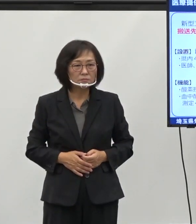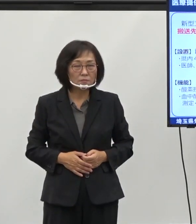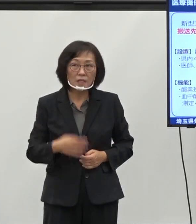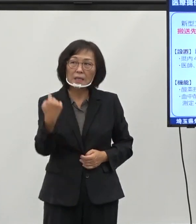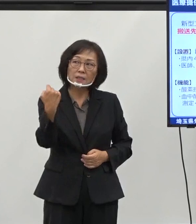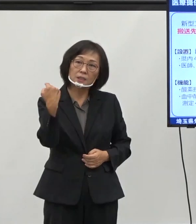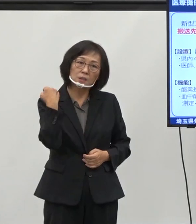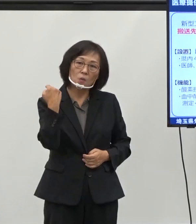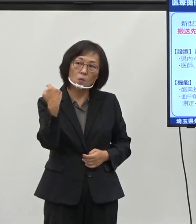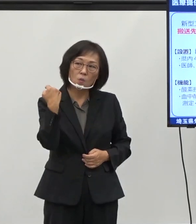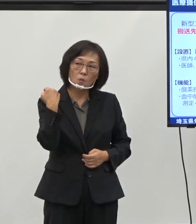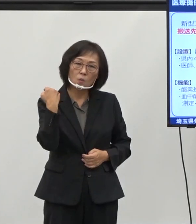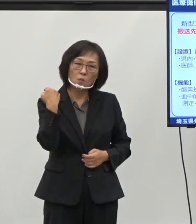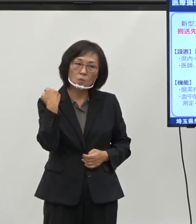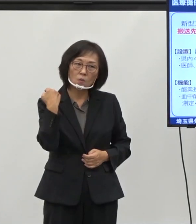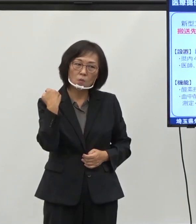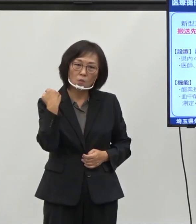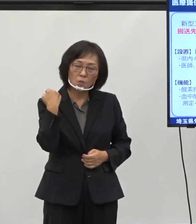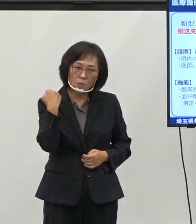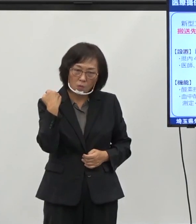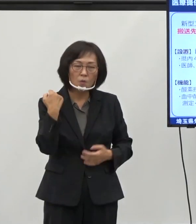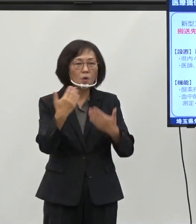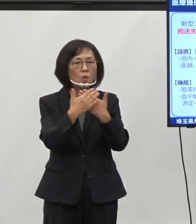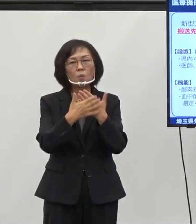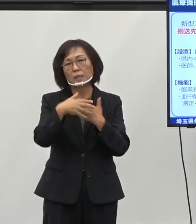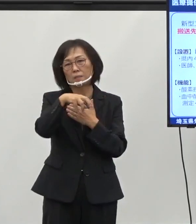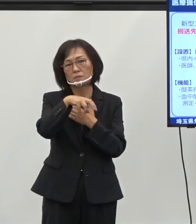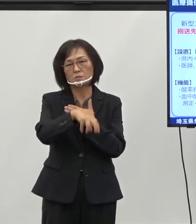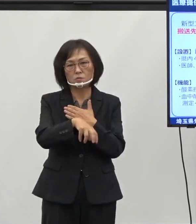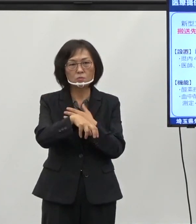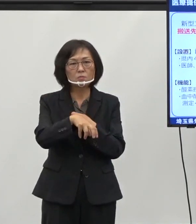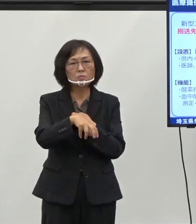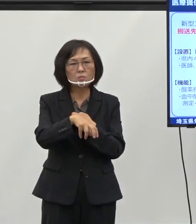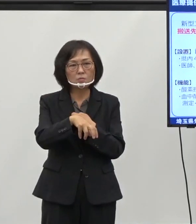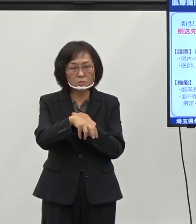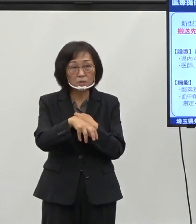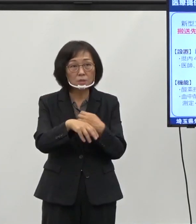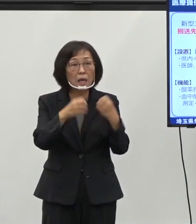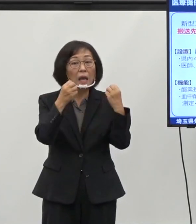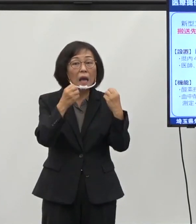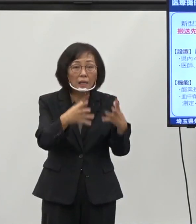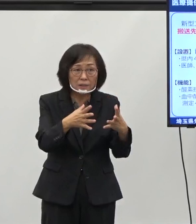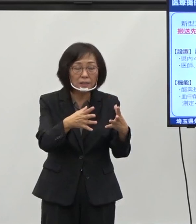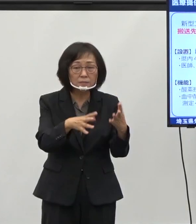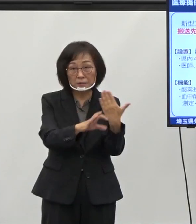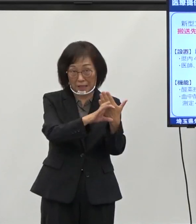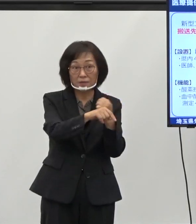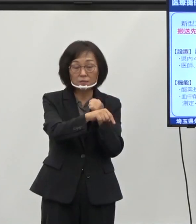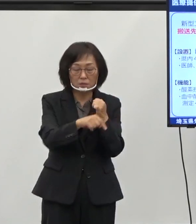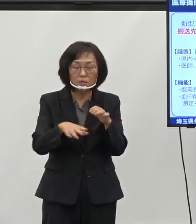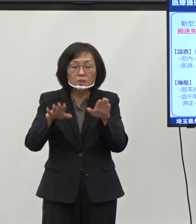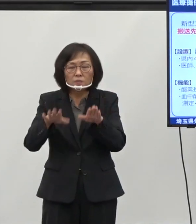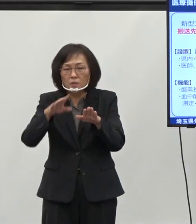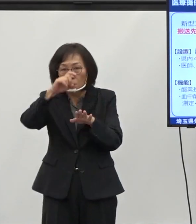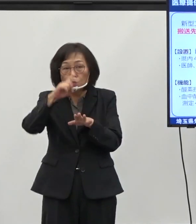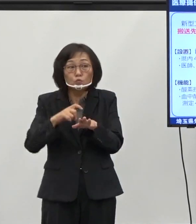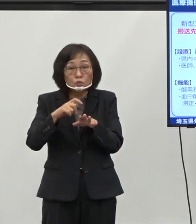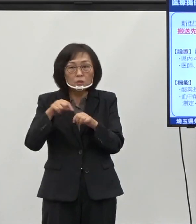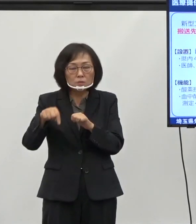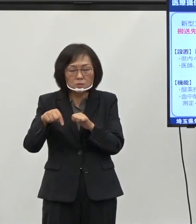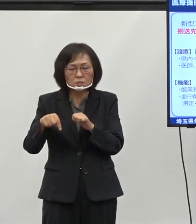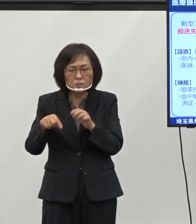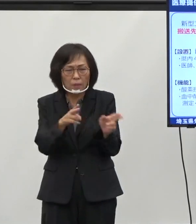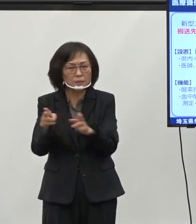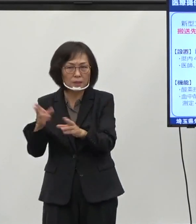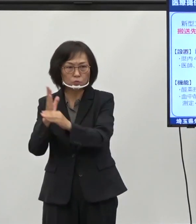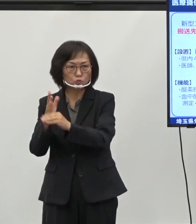昨日の時点で、保健所にその新しい仕事、今古い人数はその企業がやってます、整